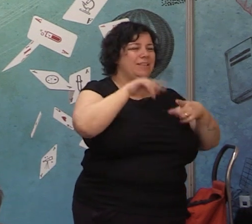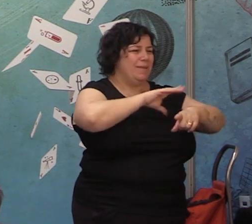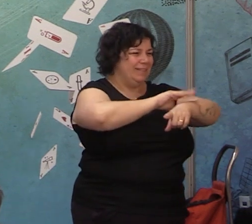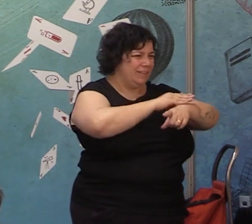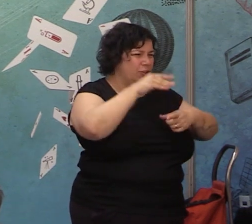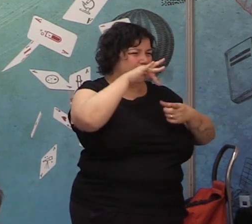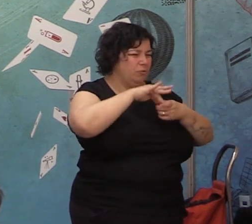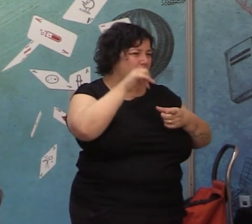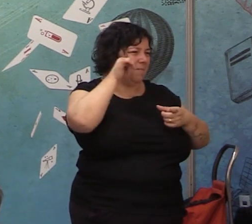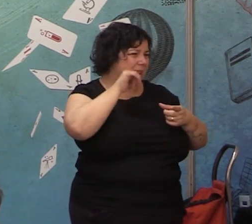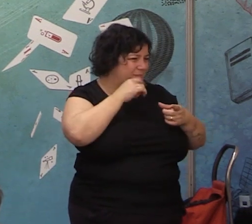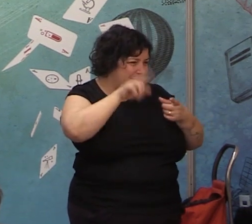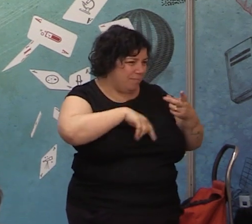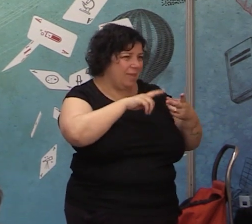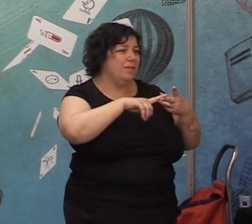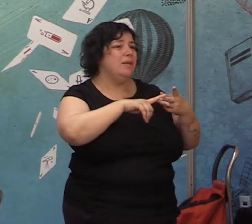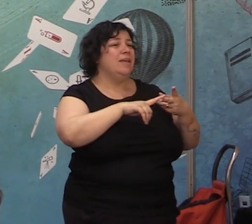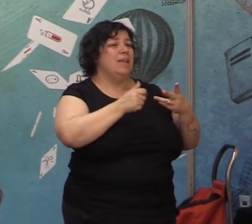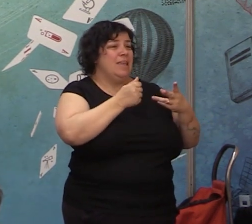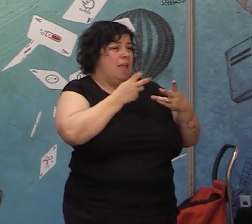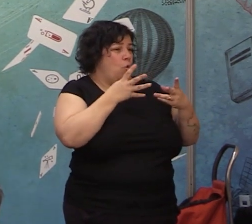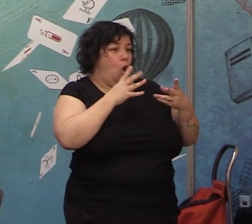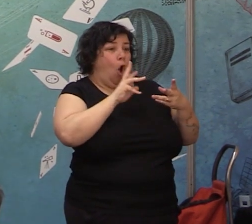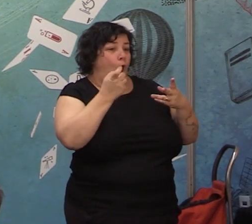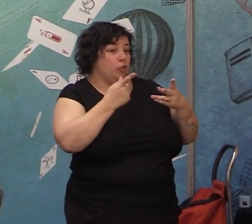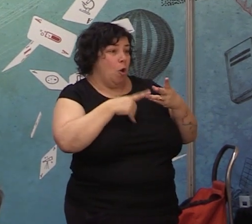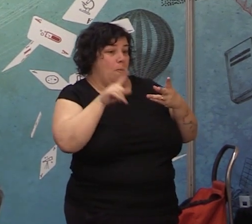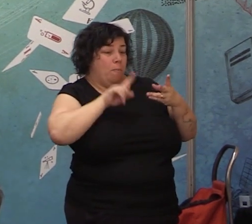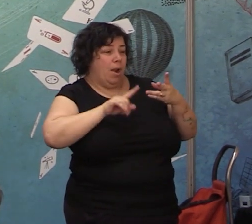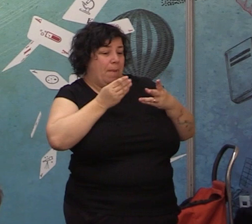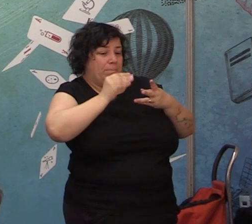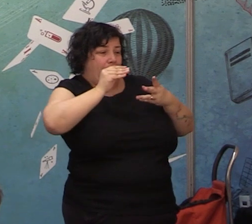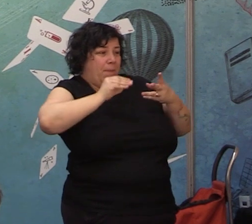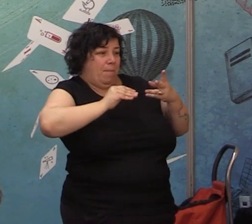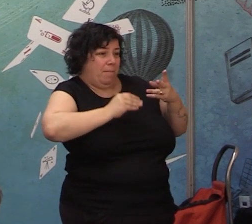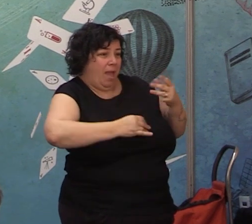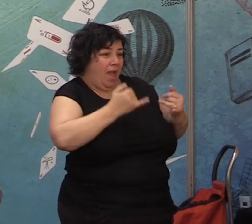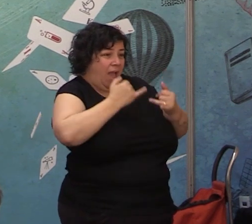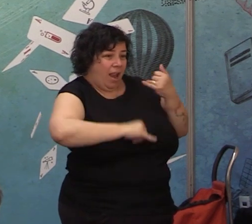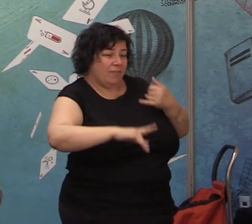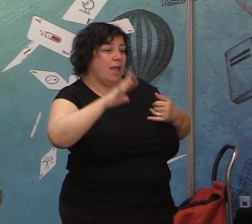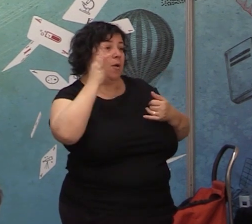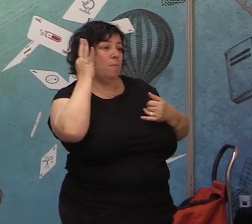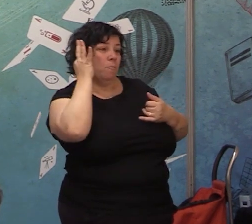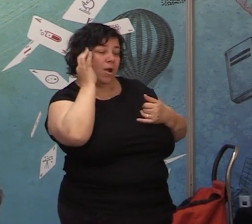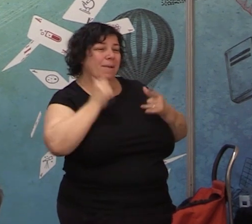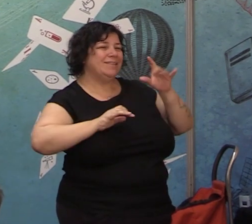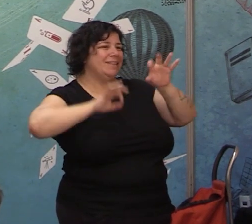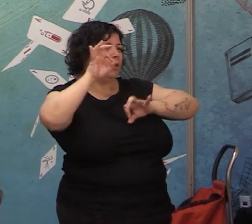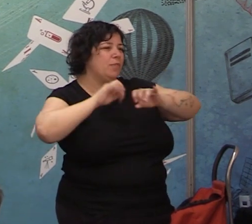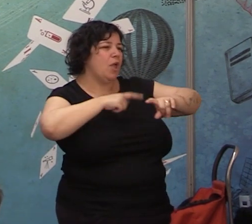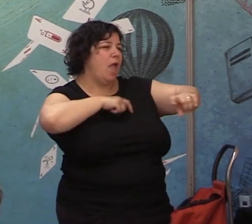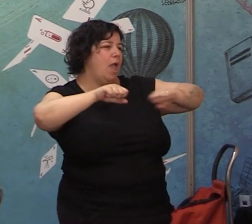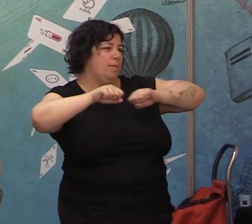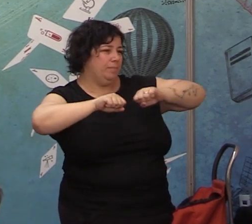hipertensión que no es preeclampsia y algunos de los otros problemas también hacían que estas mujeres con más probabilidad tuvieran